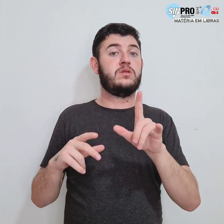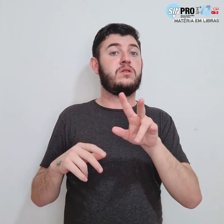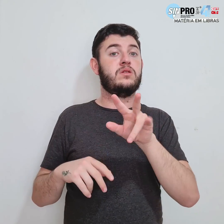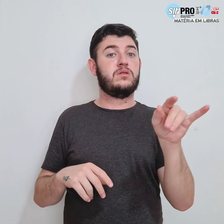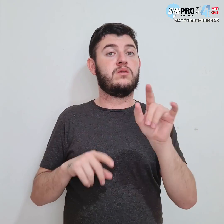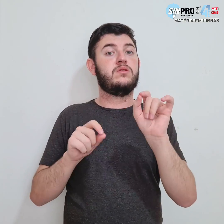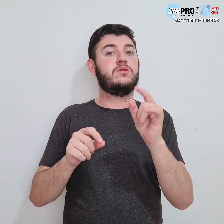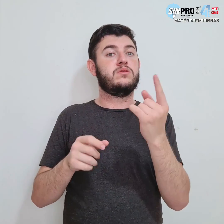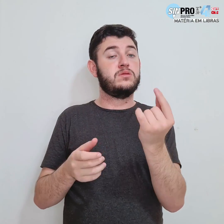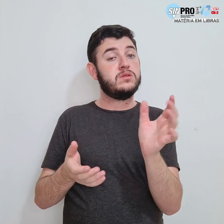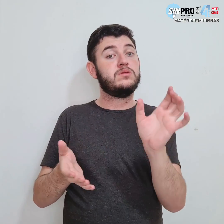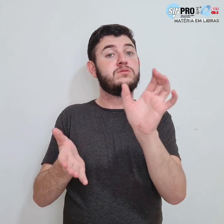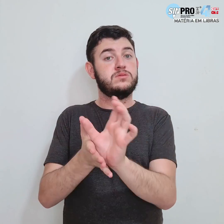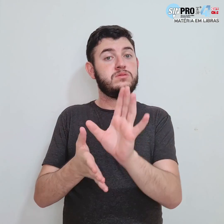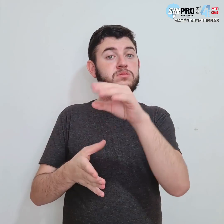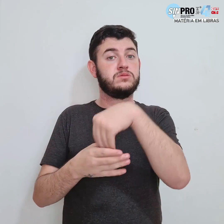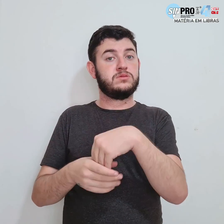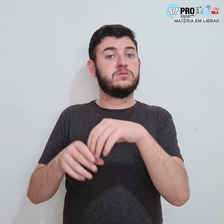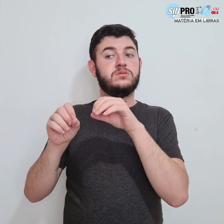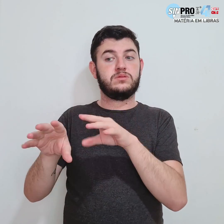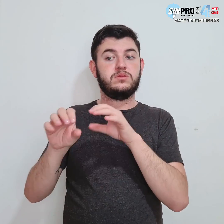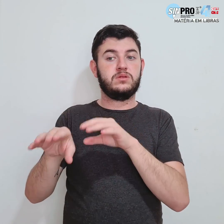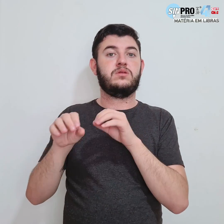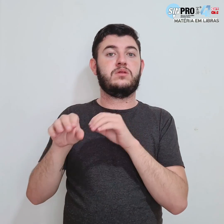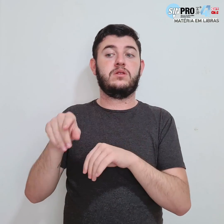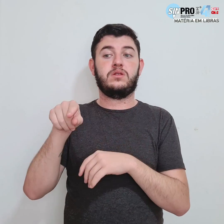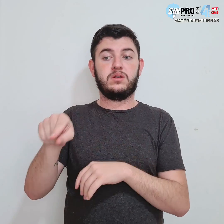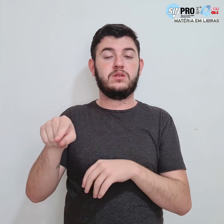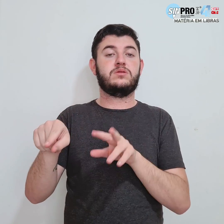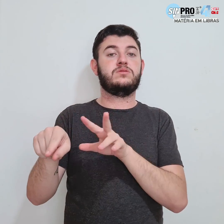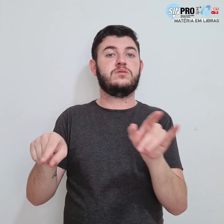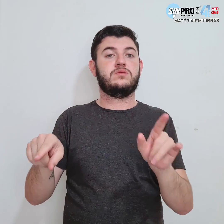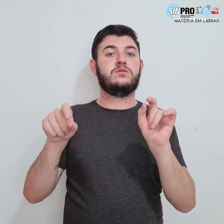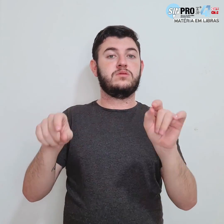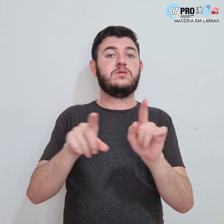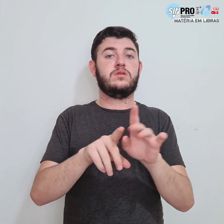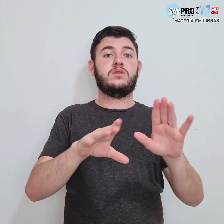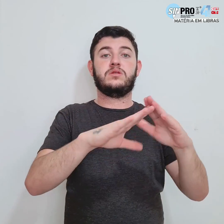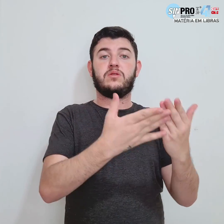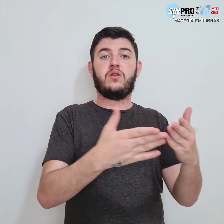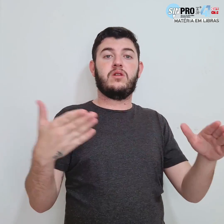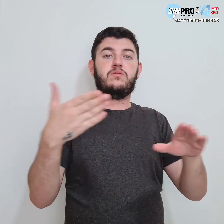particulares, investirem nessa formação, isolando esse sujeito do próprio convívio do espaço escolar.